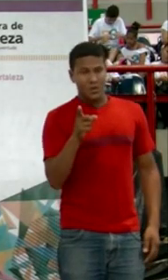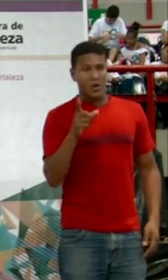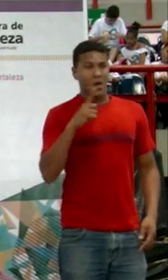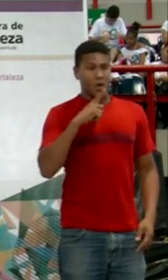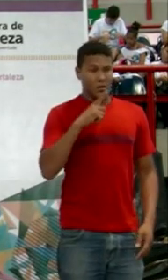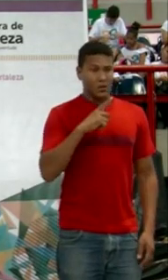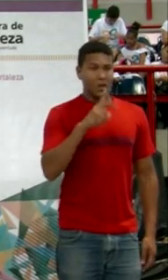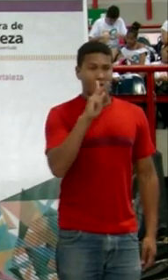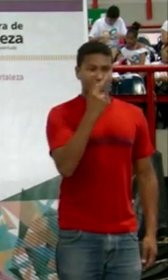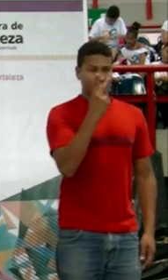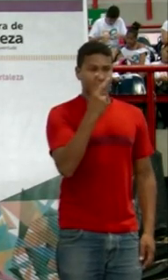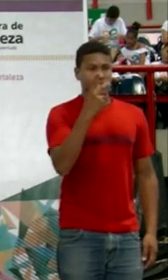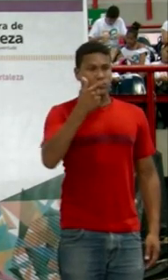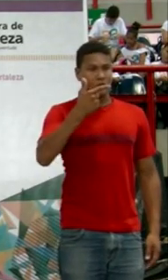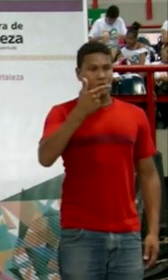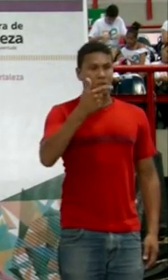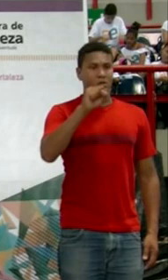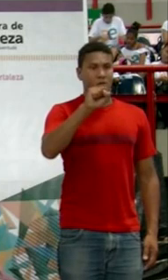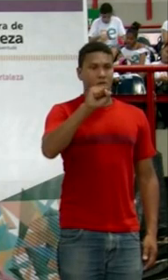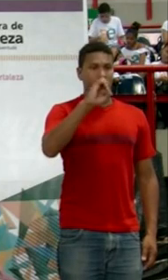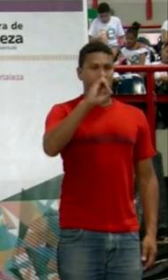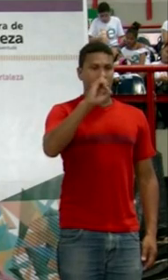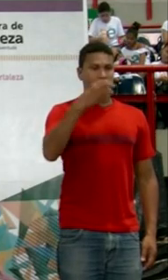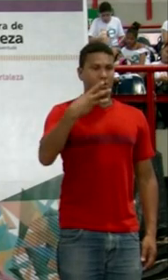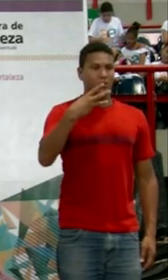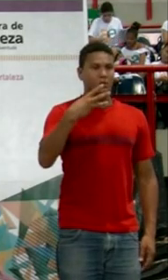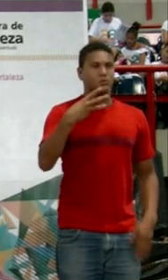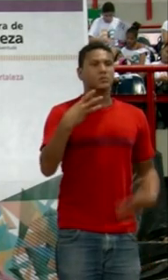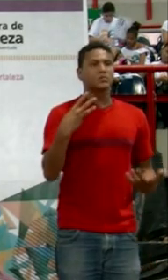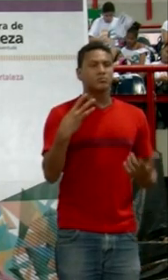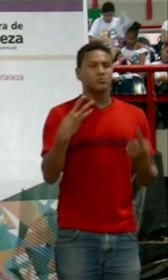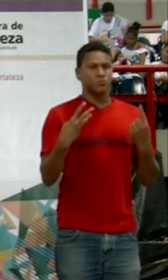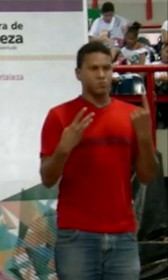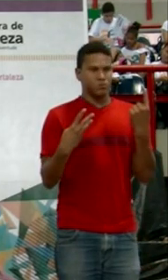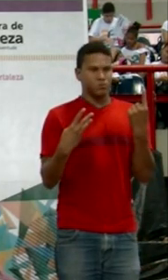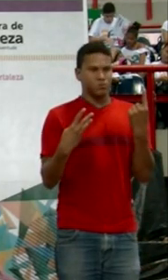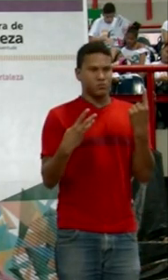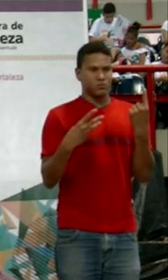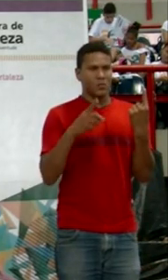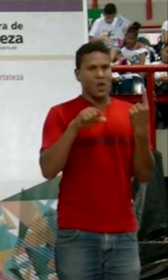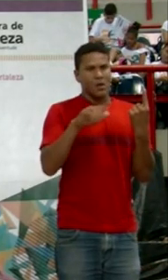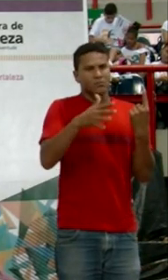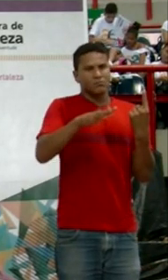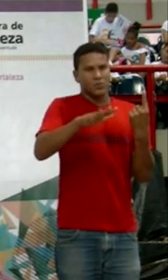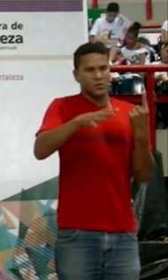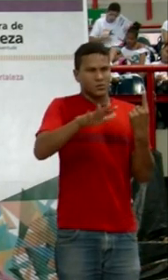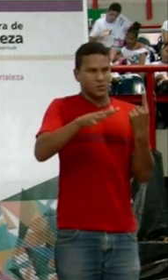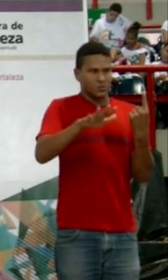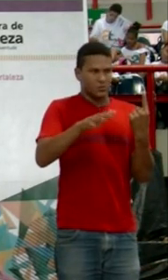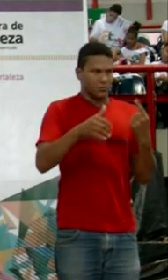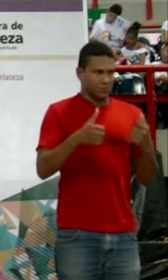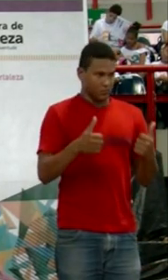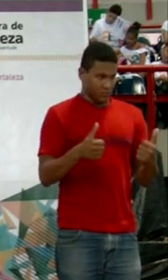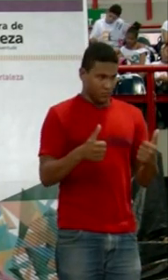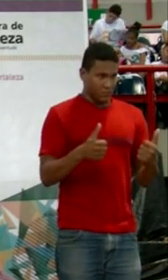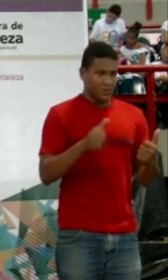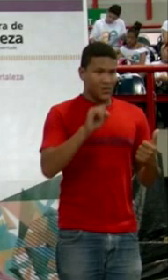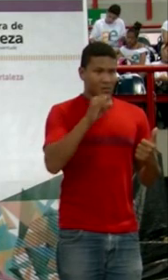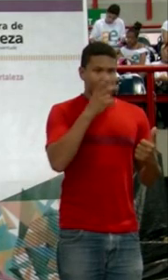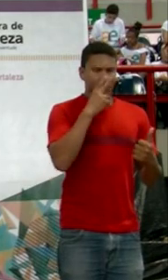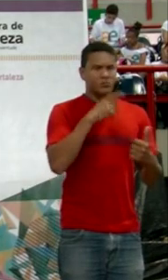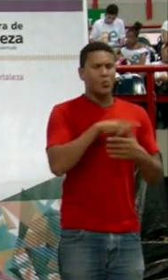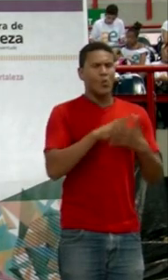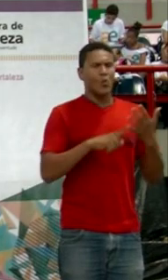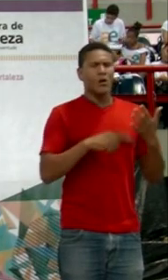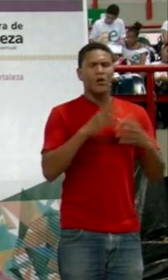Para o H2SO3, a subtração dá 1. Ele é um ácido moderado. Quem são então